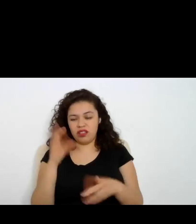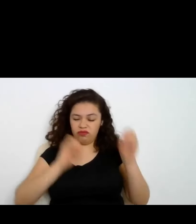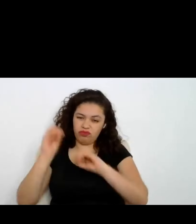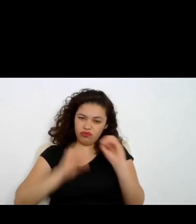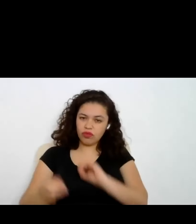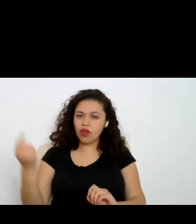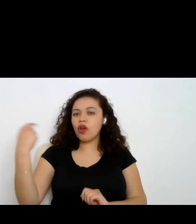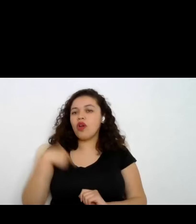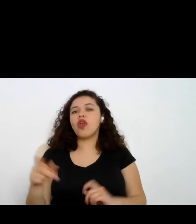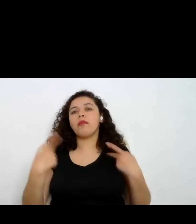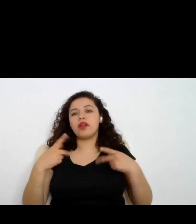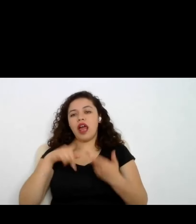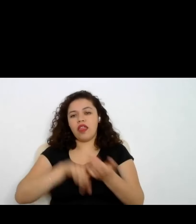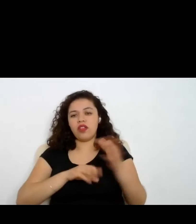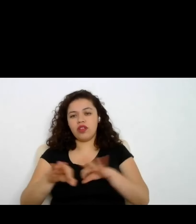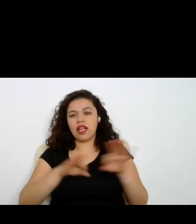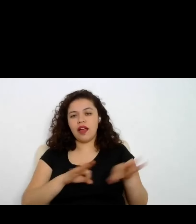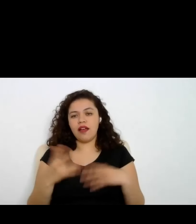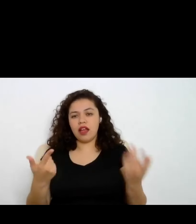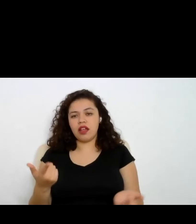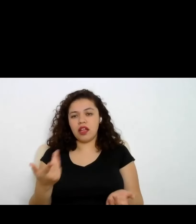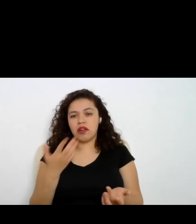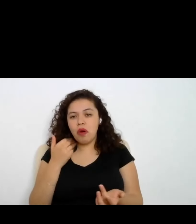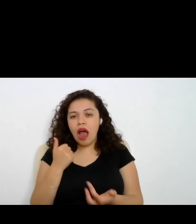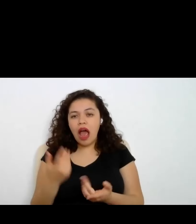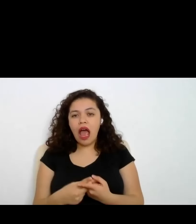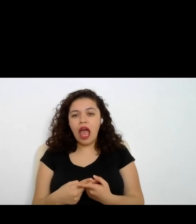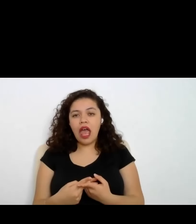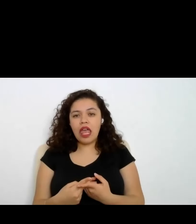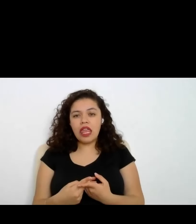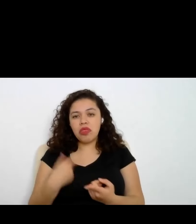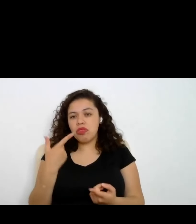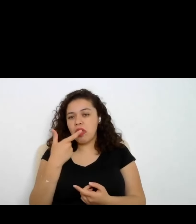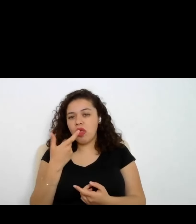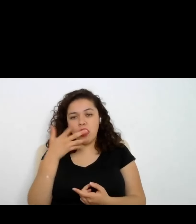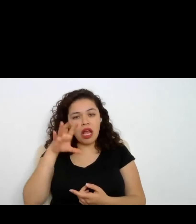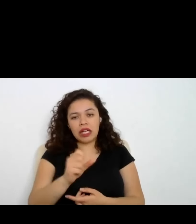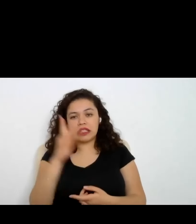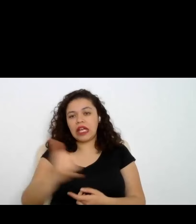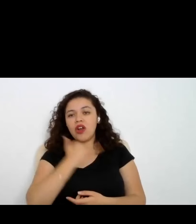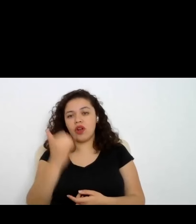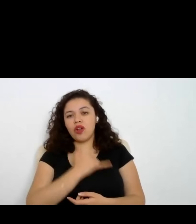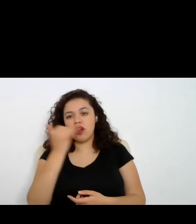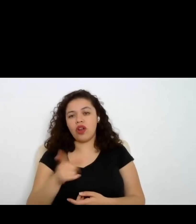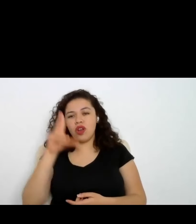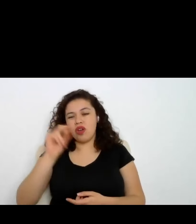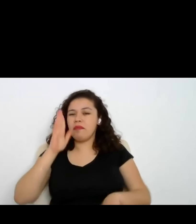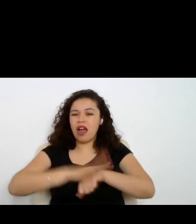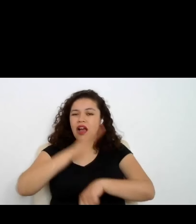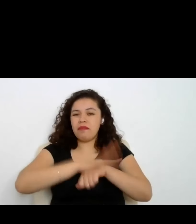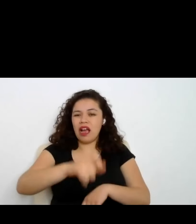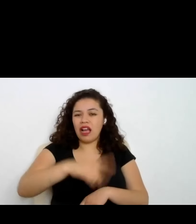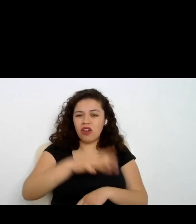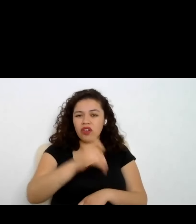tengo el personal para que lo haga, porque pues, han cometido muchos errores, entonces digo, no, me sale más caro tener gente aquí porque